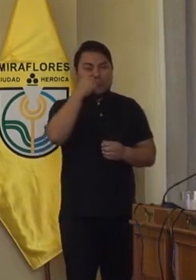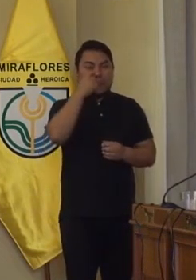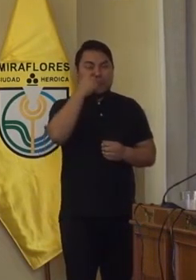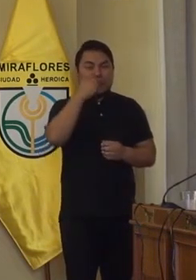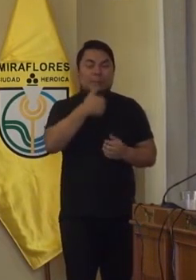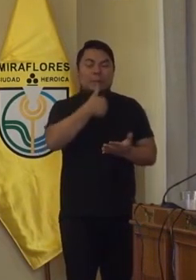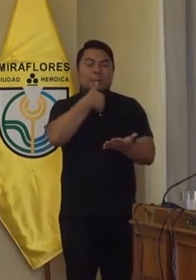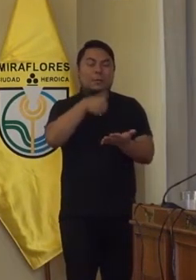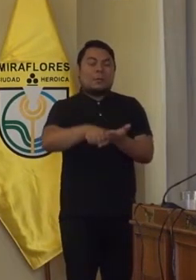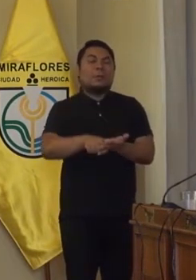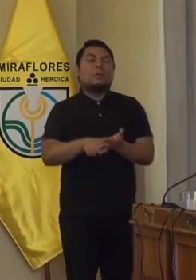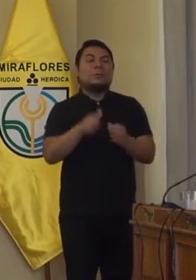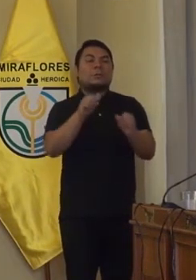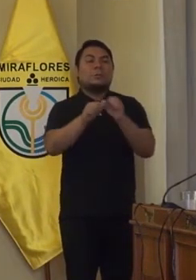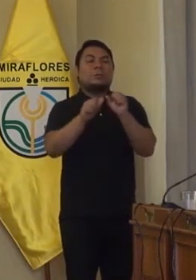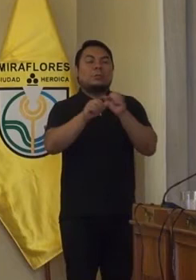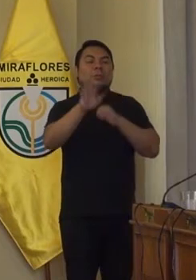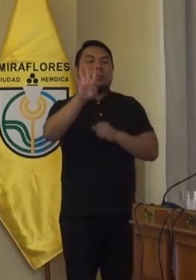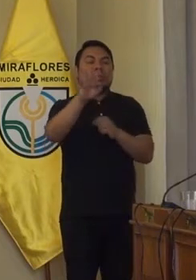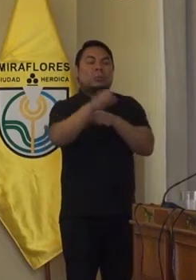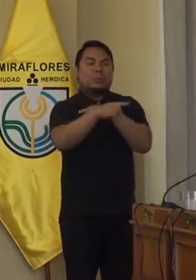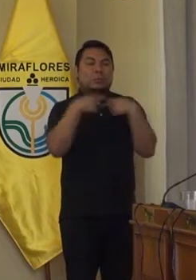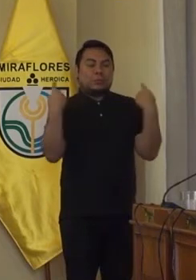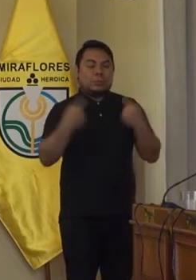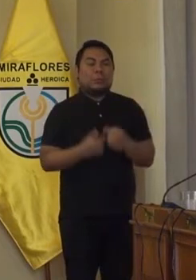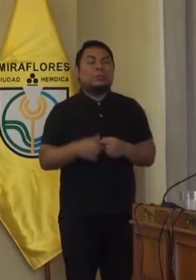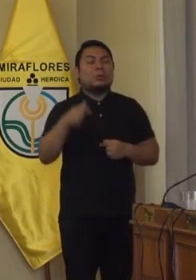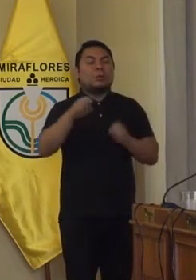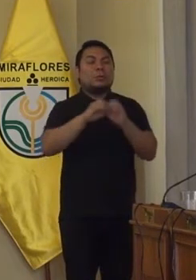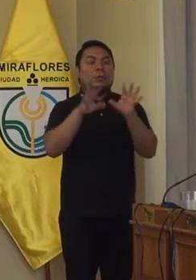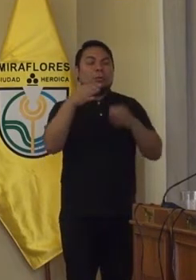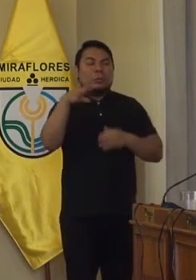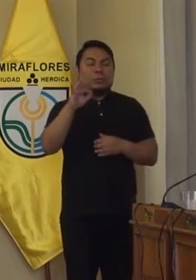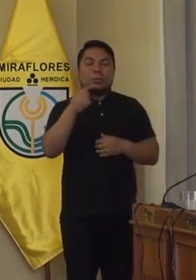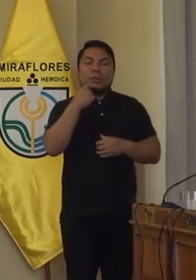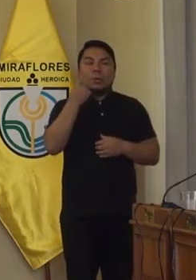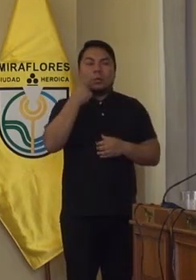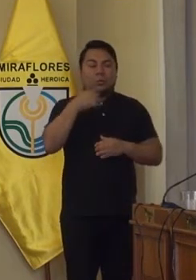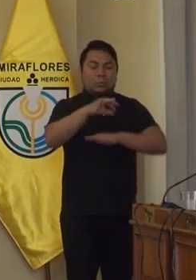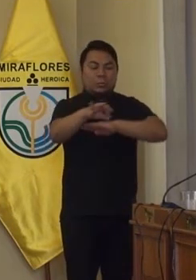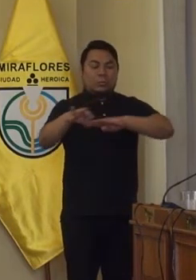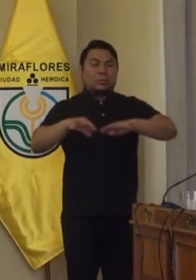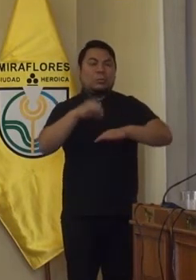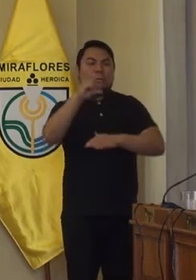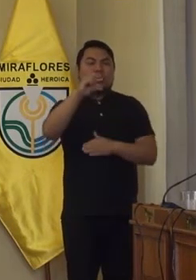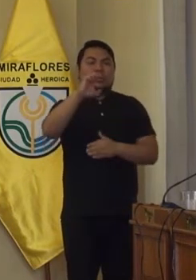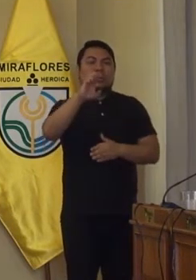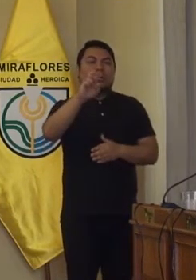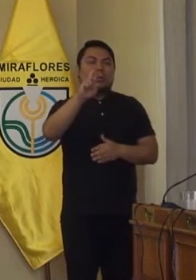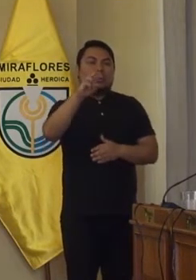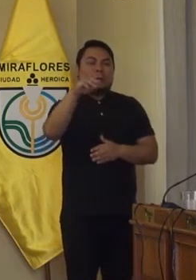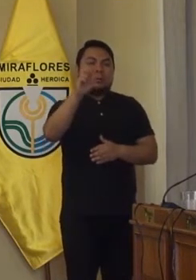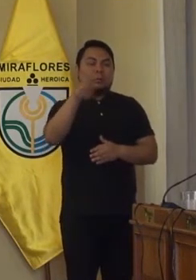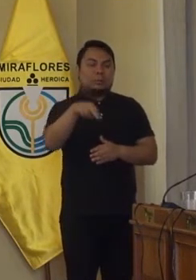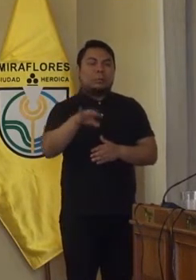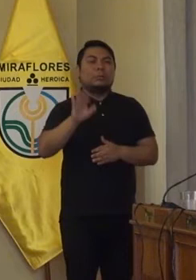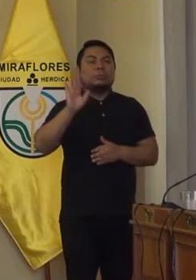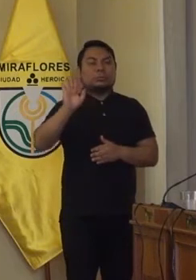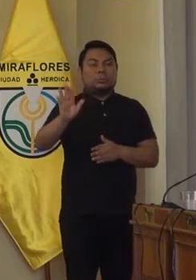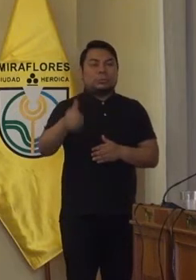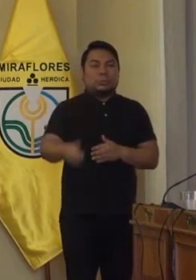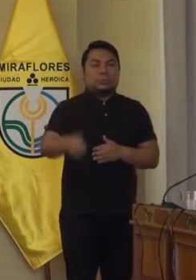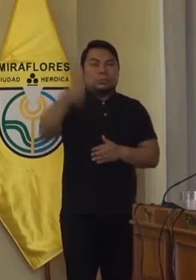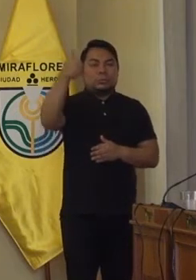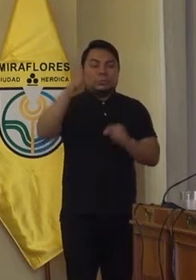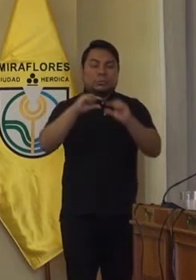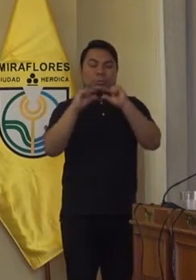Carta de fecha 4 de marzo del 2019 del arquitecto Germán Martínez Torres Lara en su calidad de